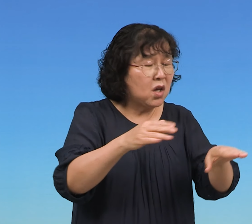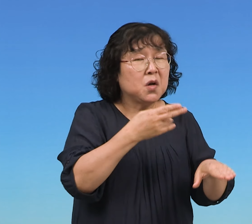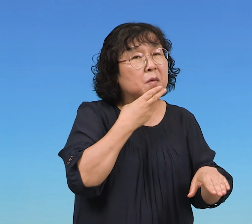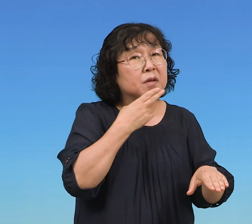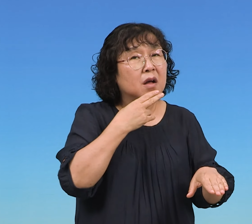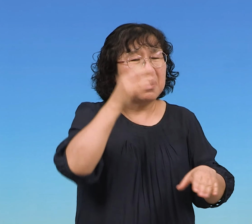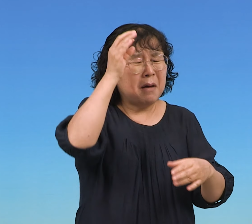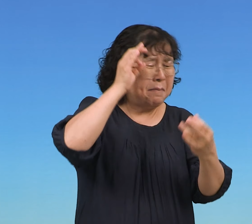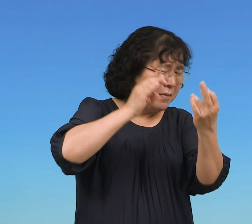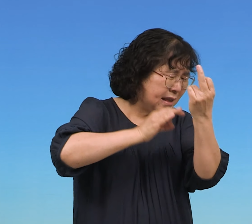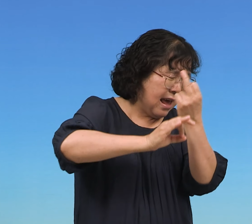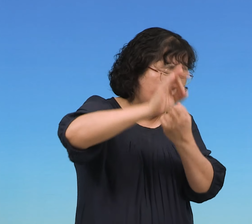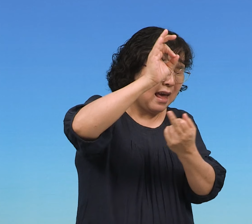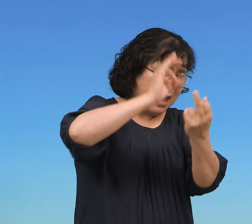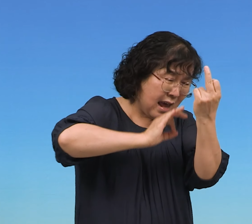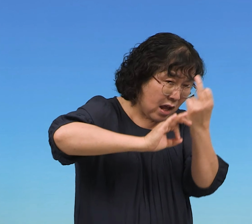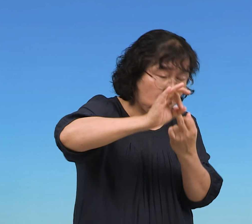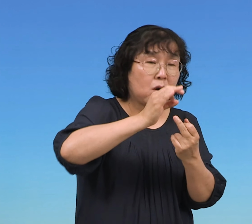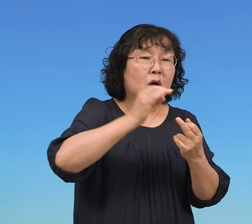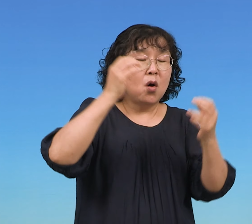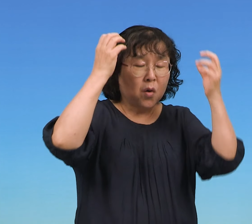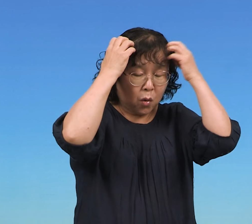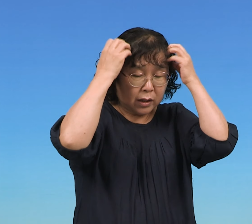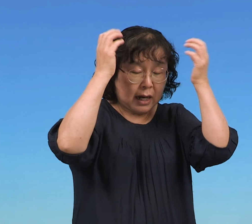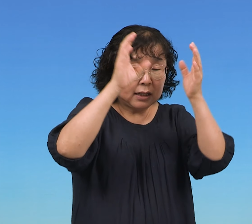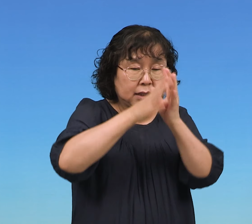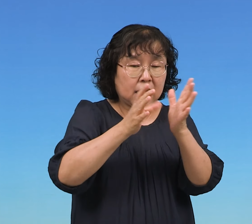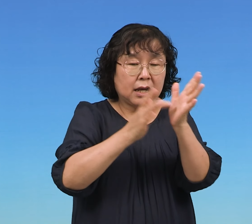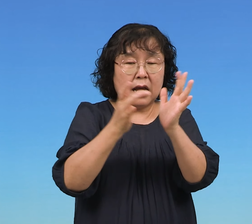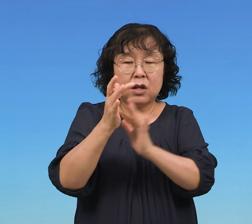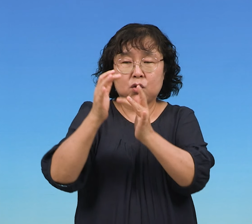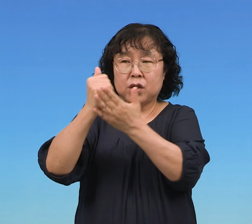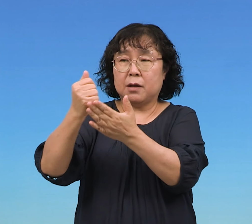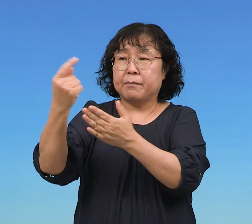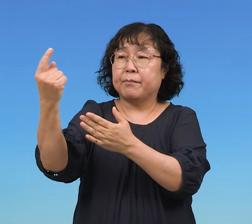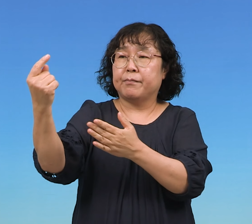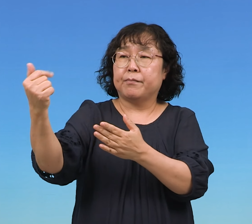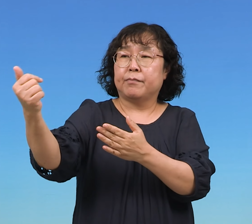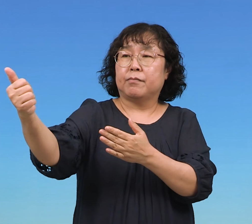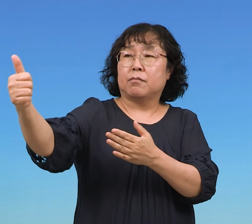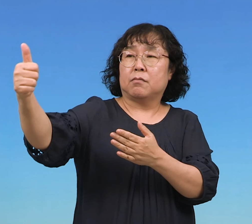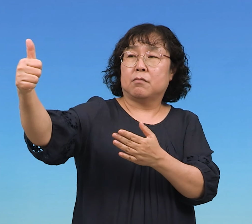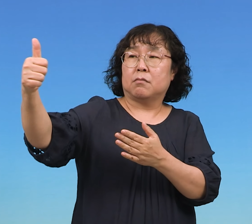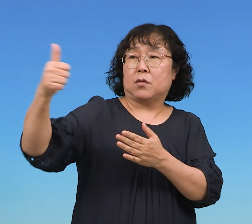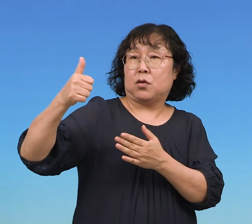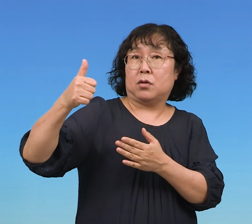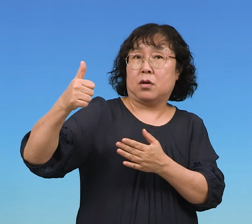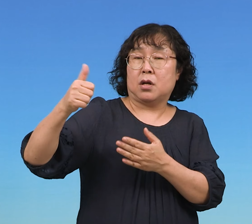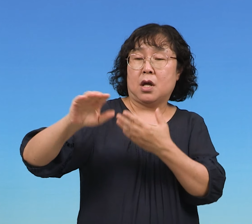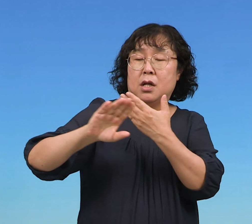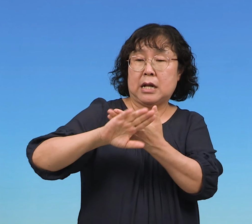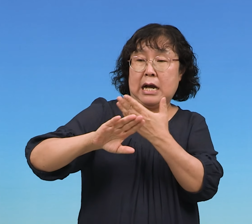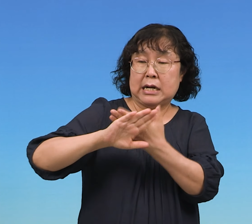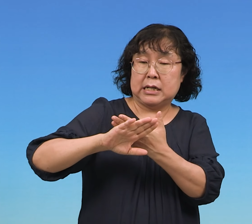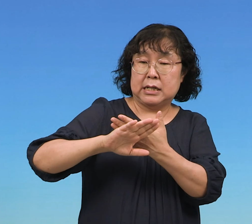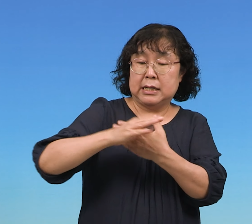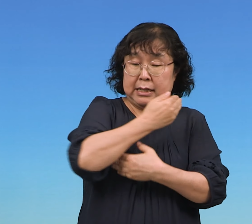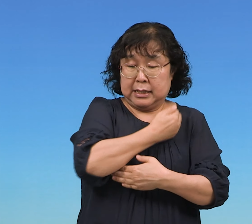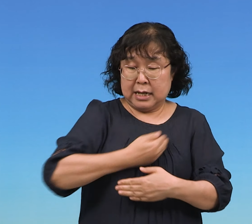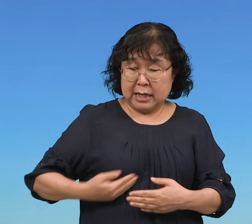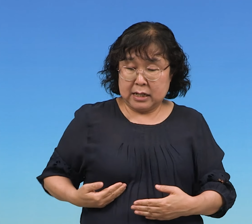그렇게 밤새도록 그렇게 고생을 하고 있을 때 주님이 나타나셨어요. 그랬더니 다른 제자들은